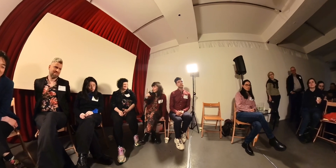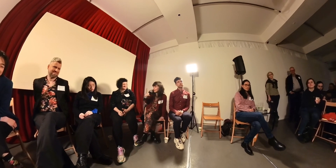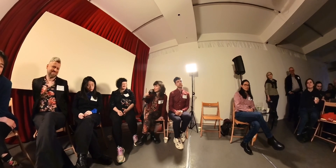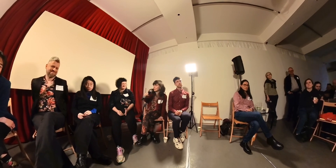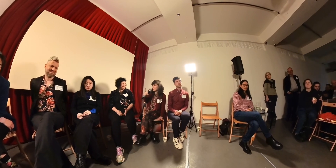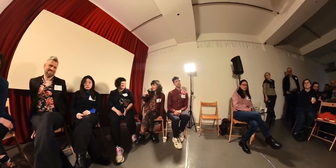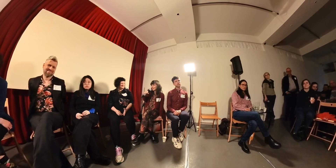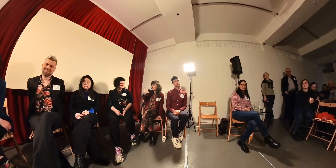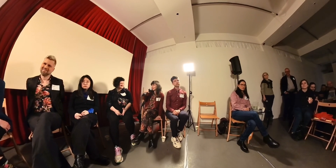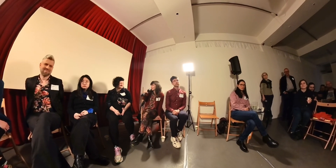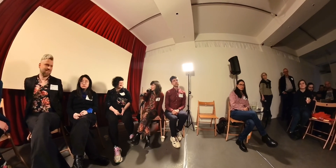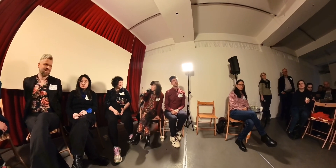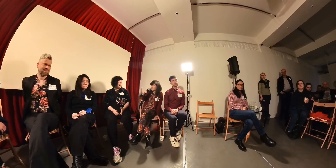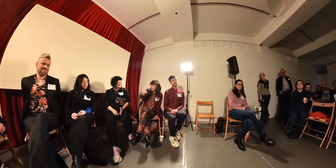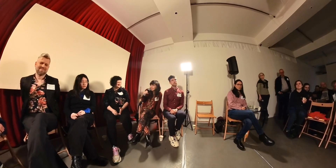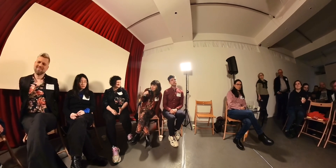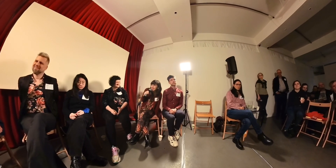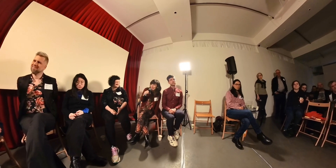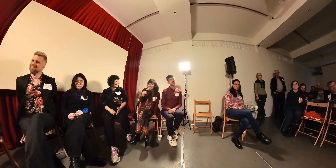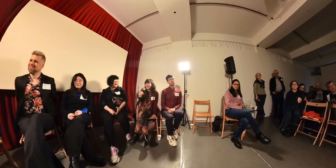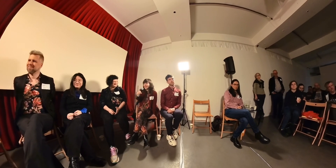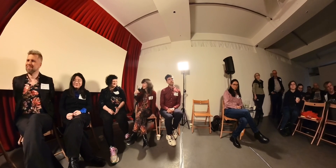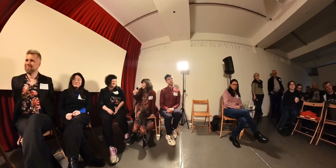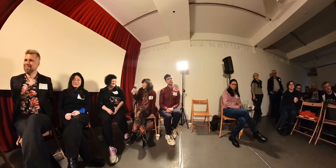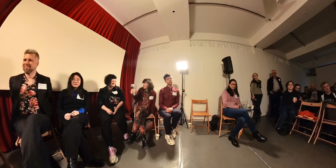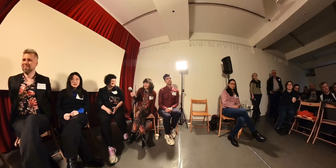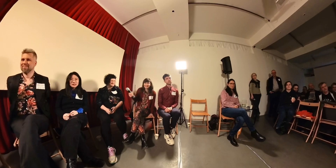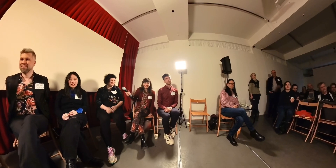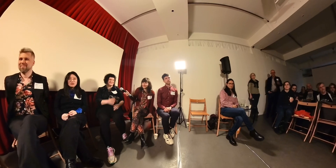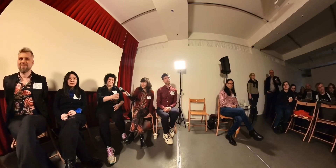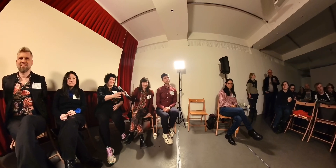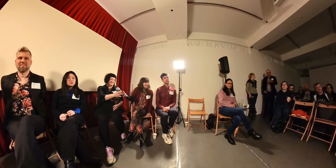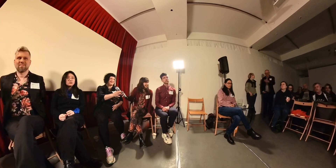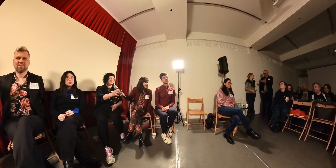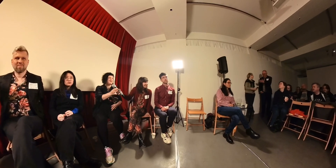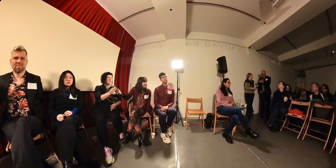do budoucna. Děkuju za všechny vaše příspěvky.